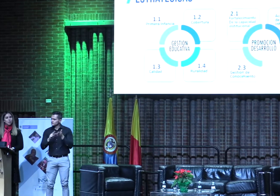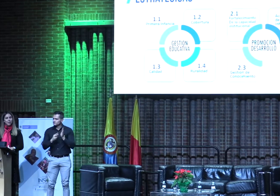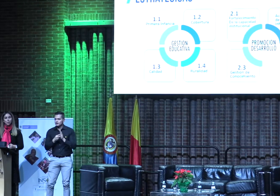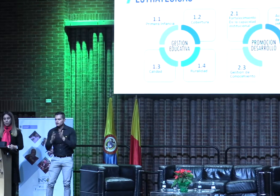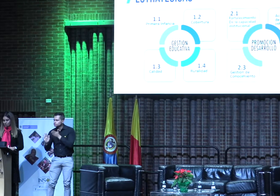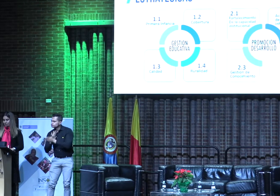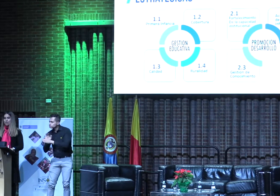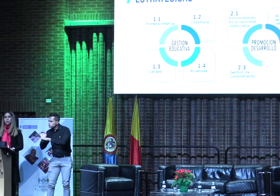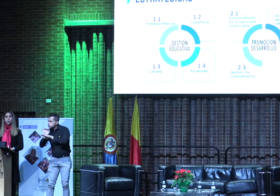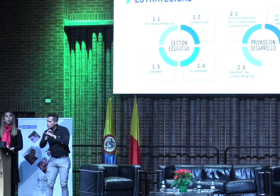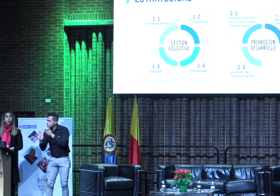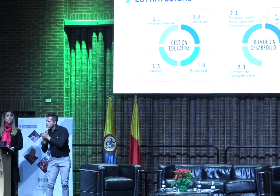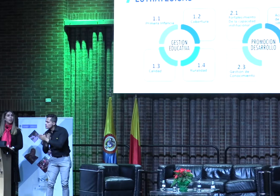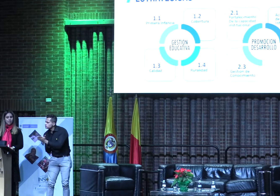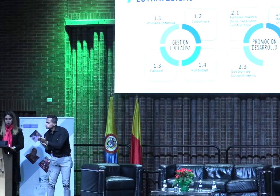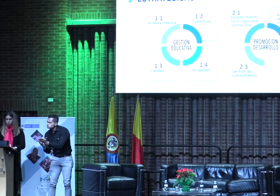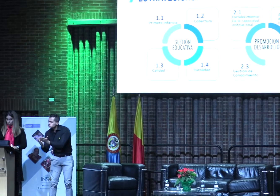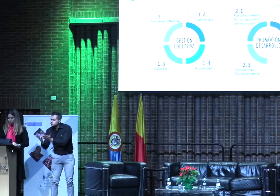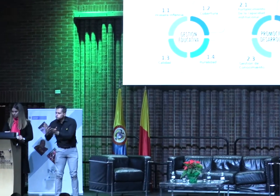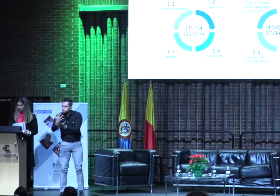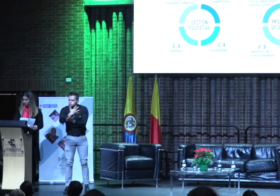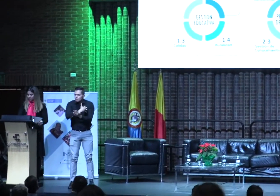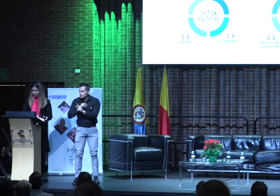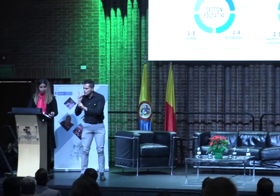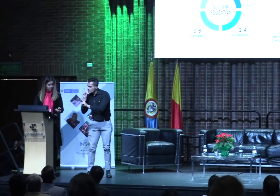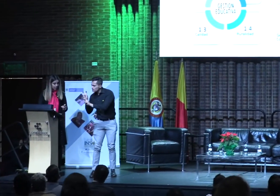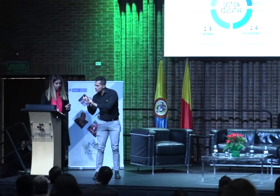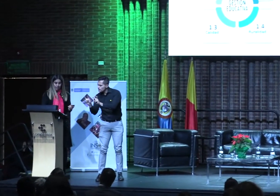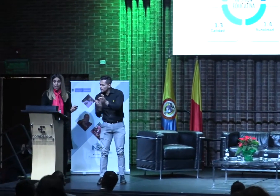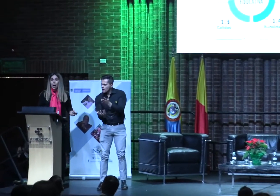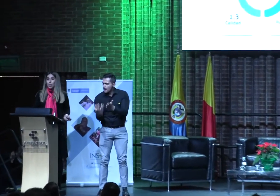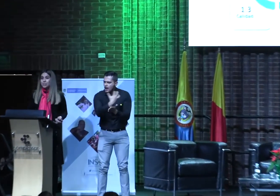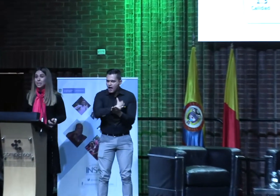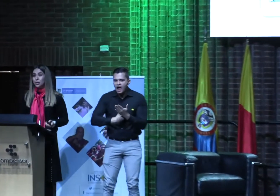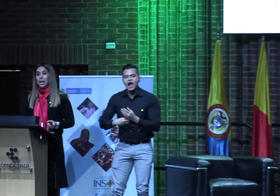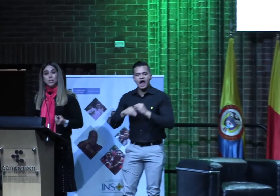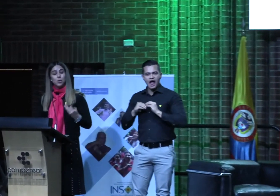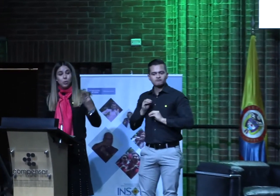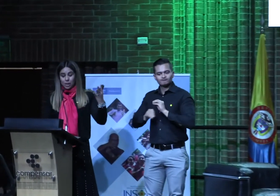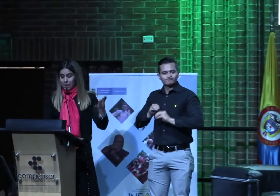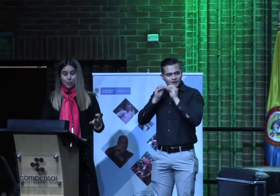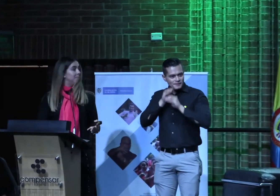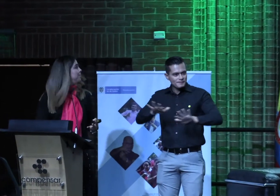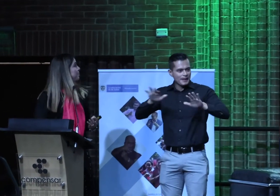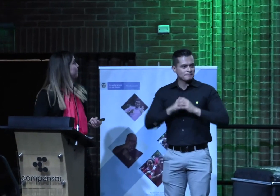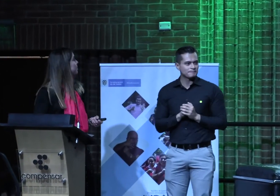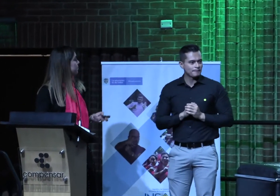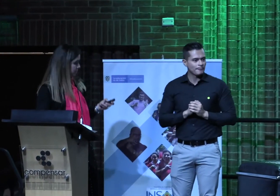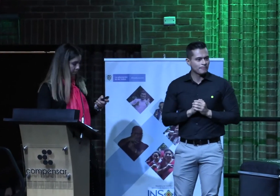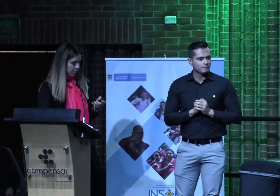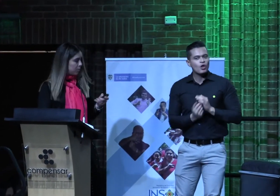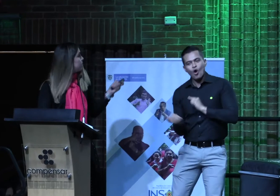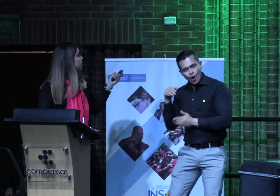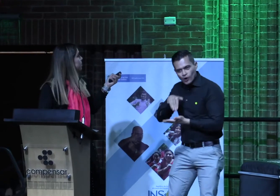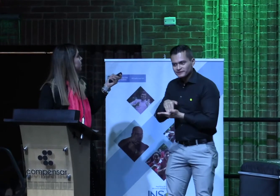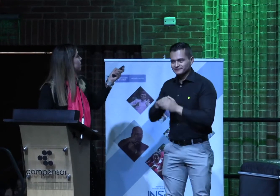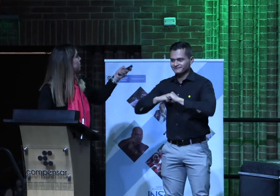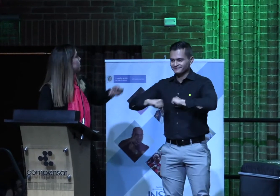del conocimiento y de investigaciones fuerte en el instituto. Ahora entrando a gestión educativa.